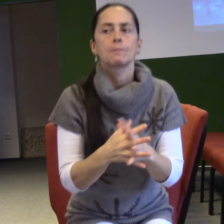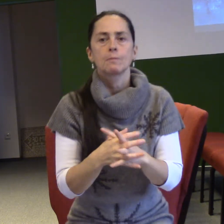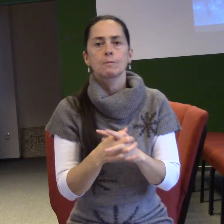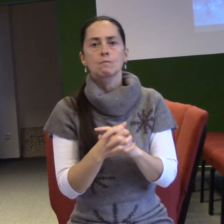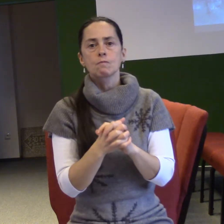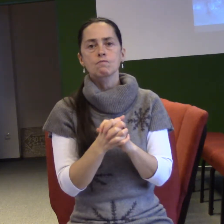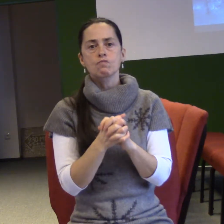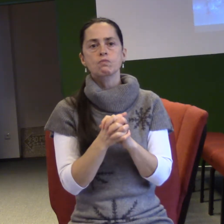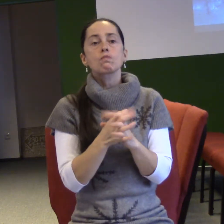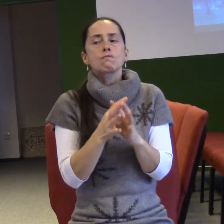Když teda